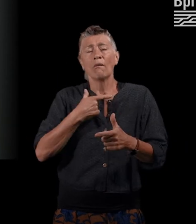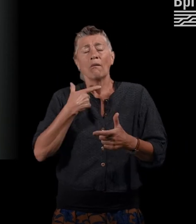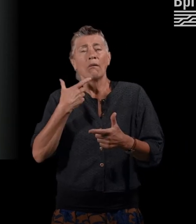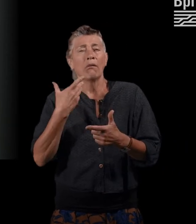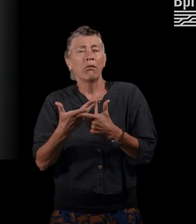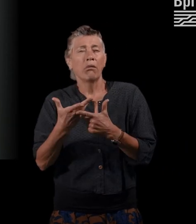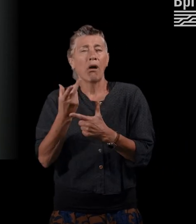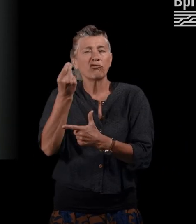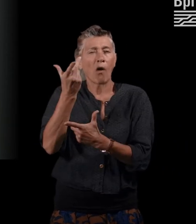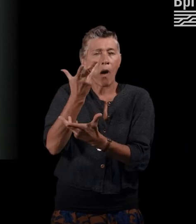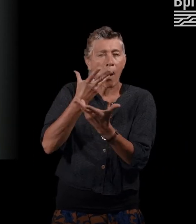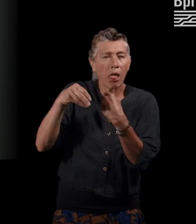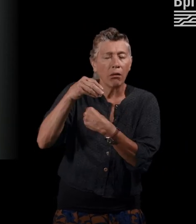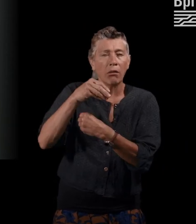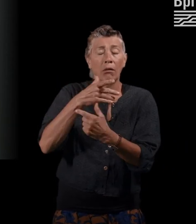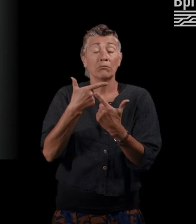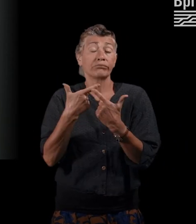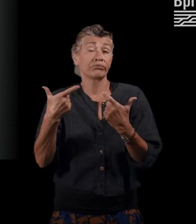de corruption, etc.